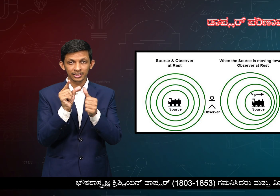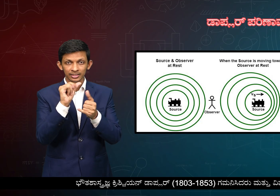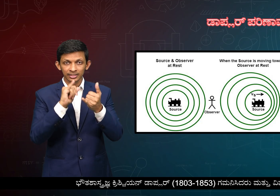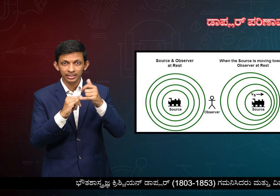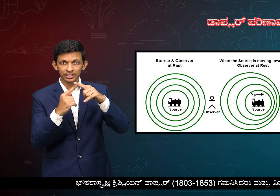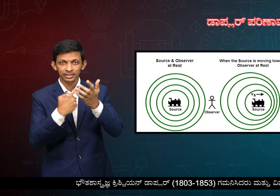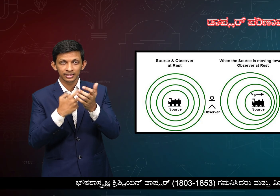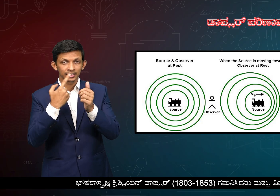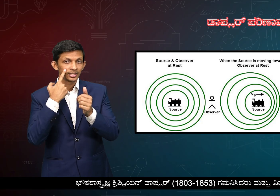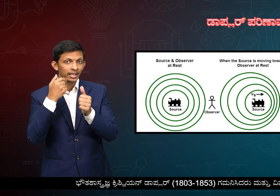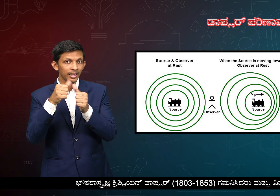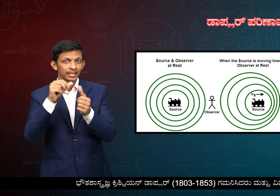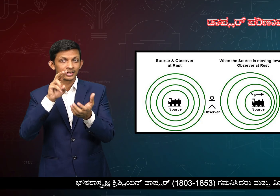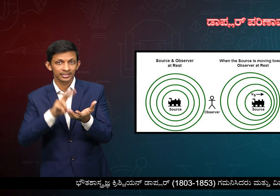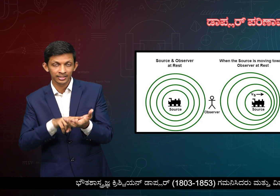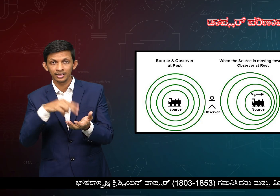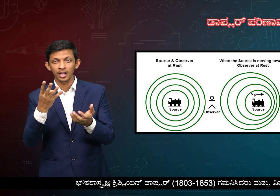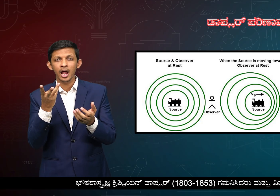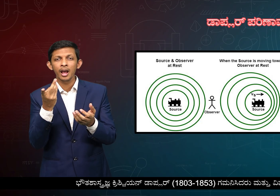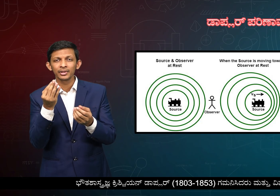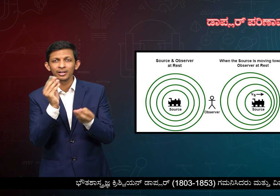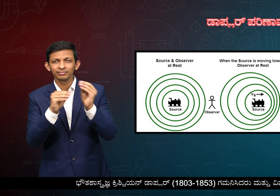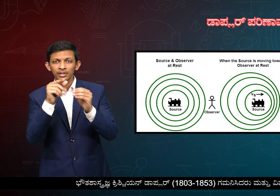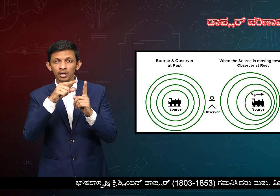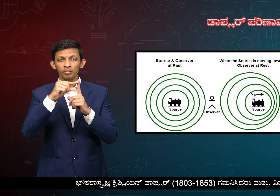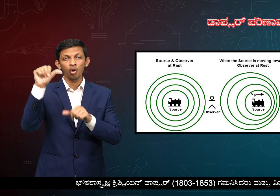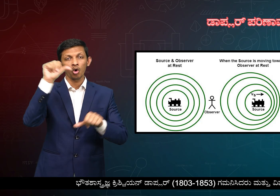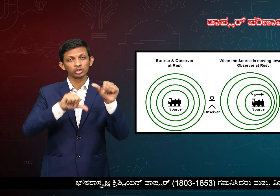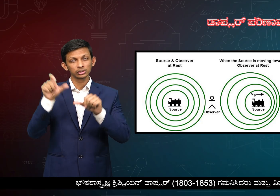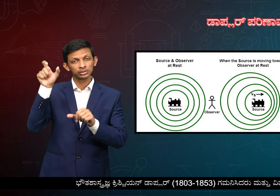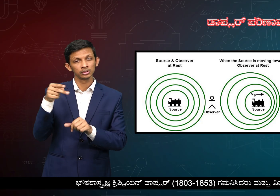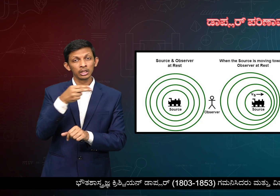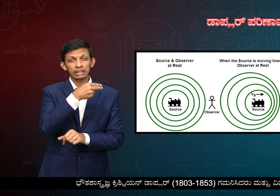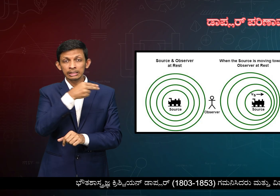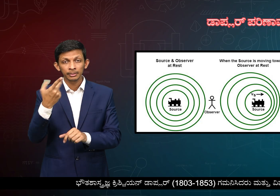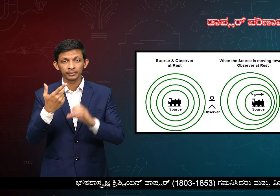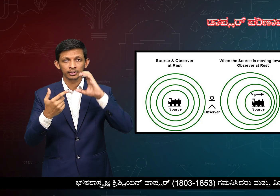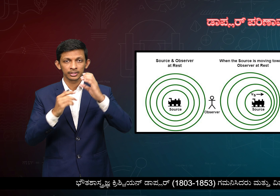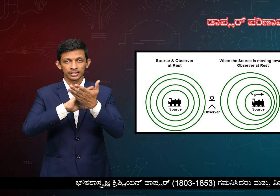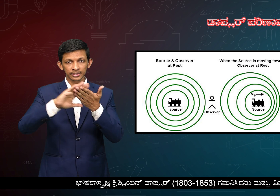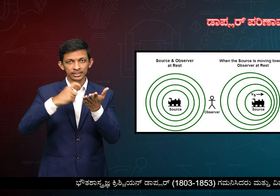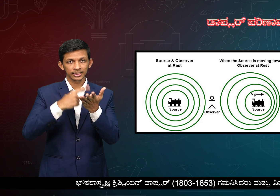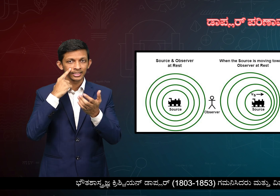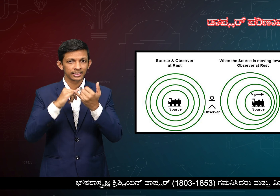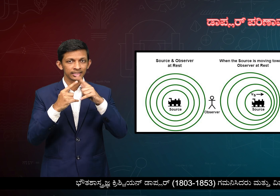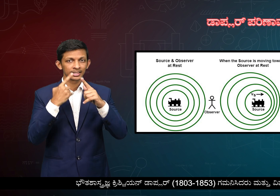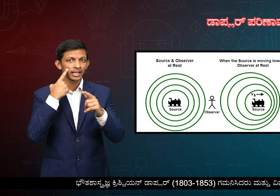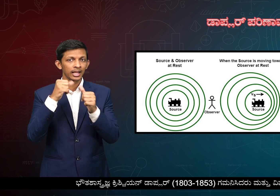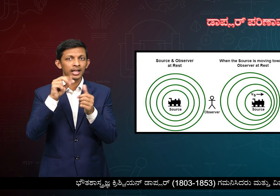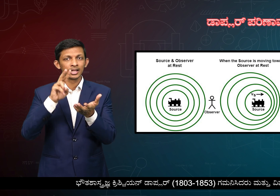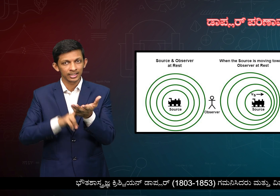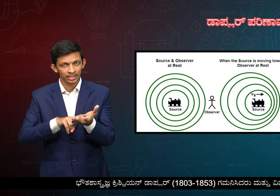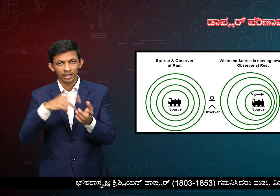ಮತ್ತು ಭೌತಶಾಸ್ತ್ರಜ್ಞ ಕ್ರಿಶ್ಚಿಯನ್ ಡಾಪ್ಲರ್ 1803 ರಿಂದ 1853 ಗಮನಿಸಿದರು